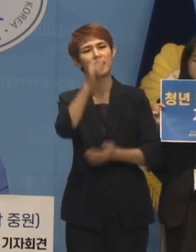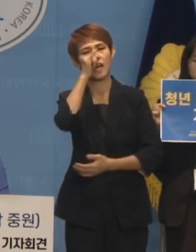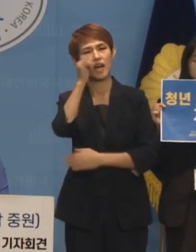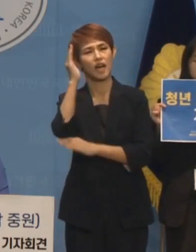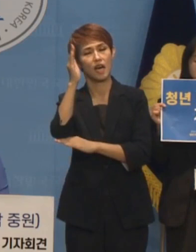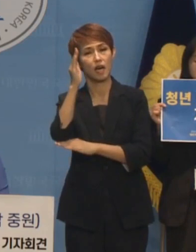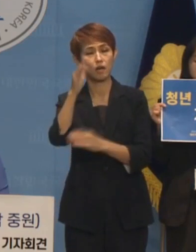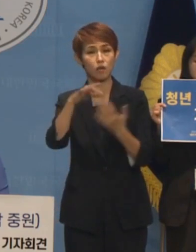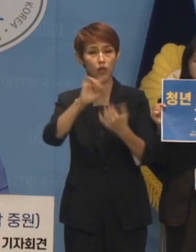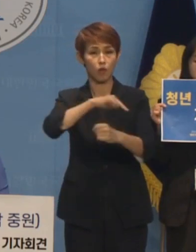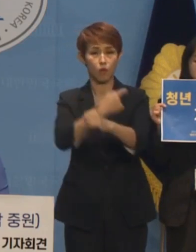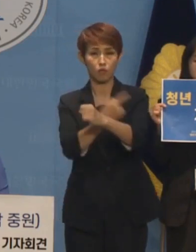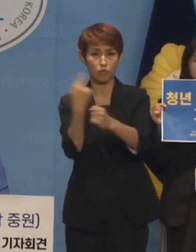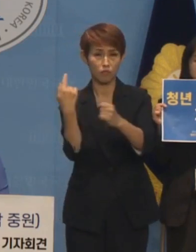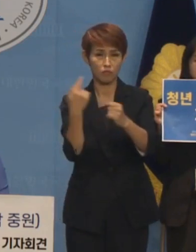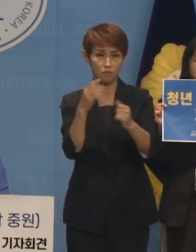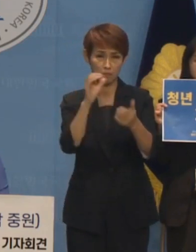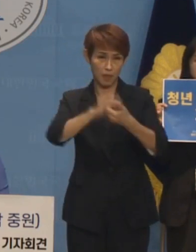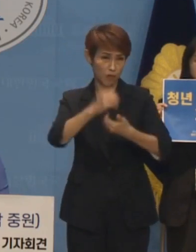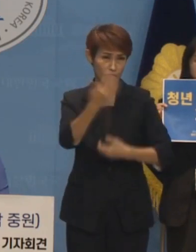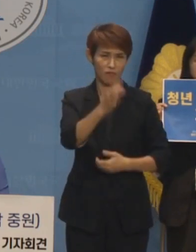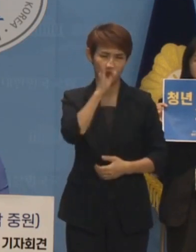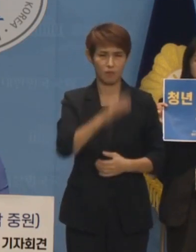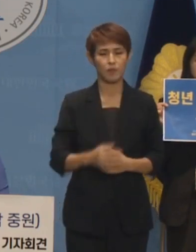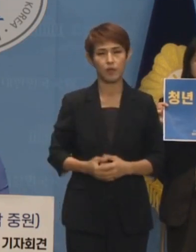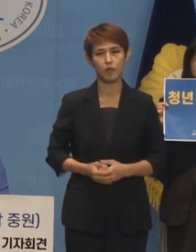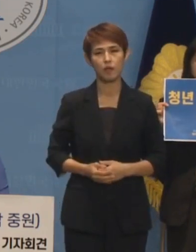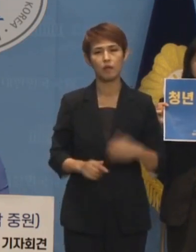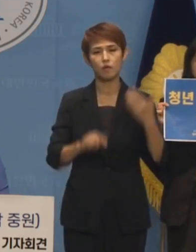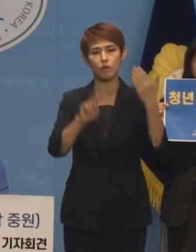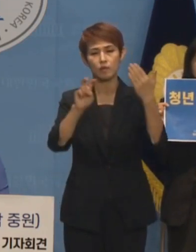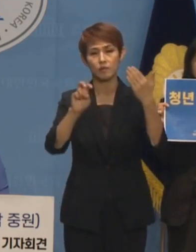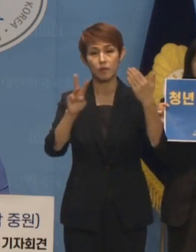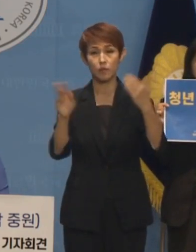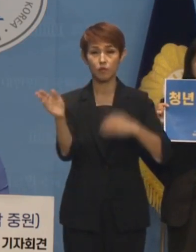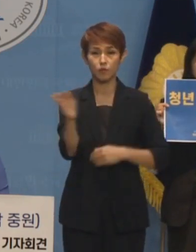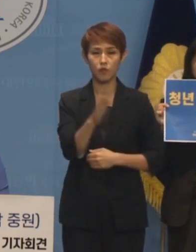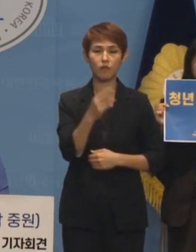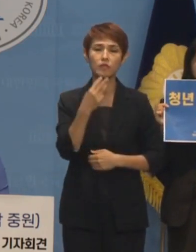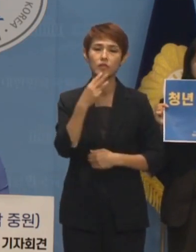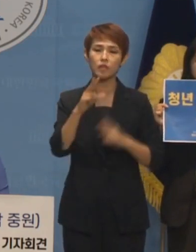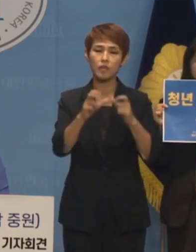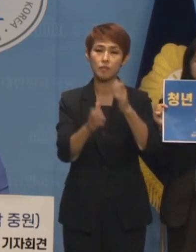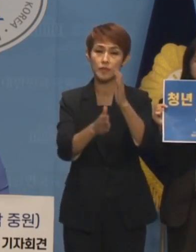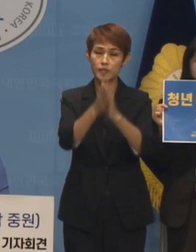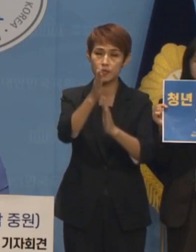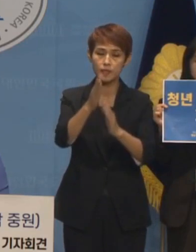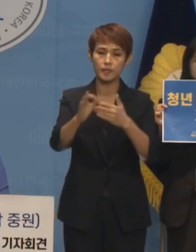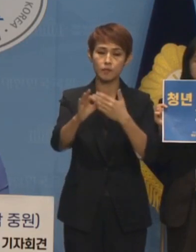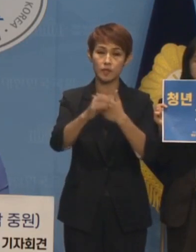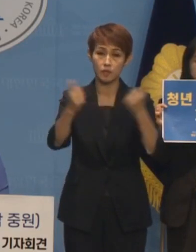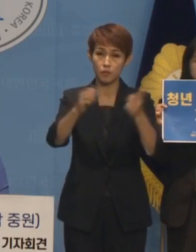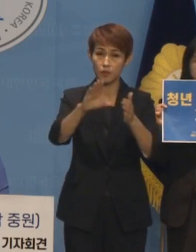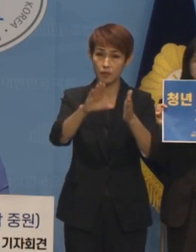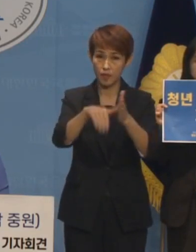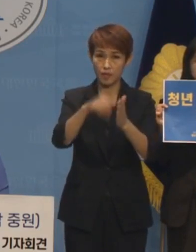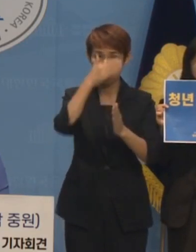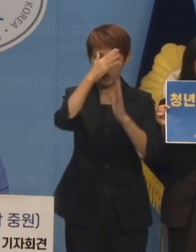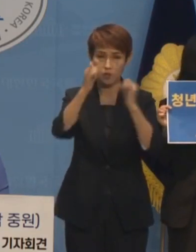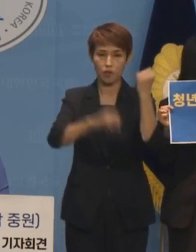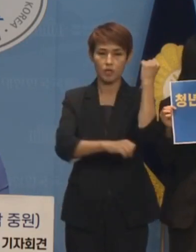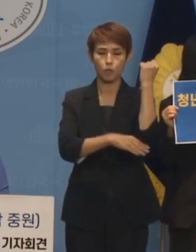제한해서는 안 됩니다. 9월 23일부터 열리는 성남시 의회 임시회에서는 청년 기본소득